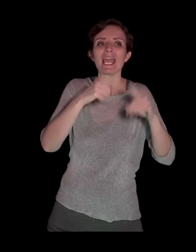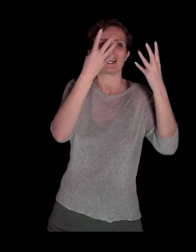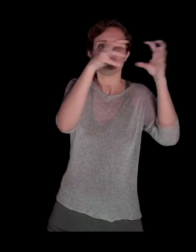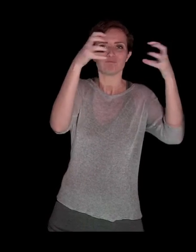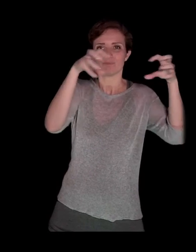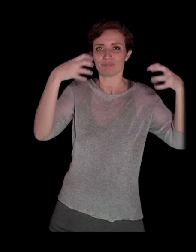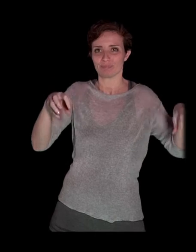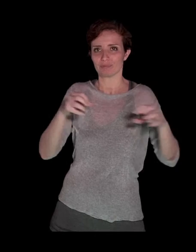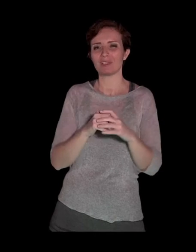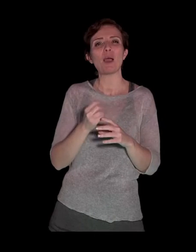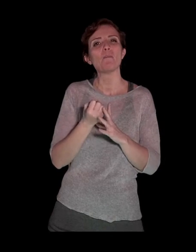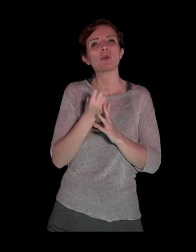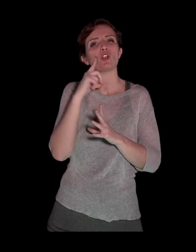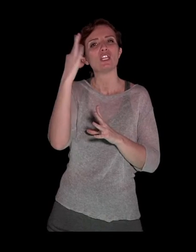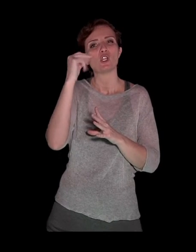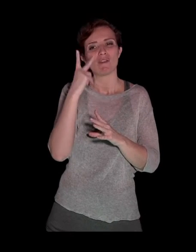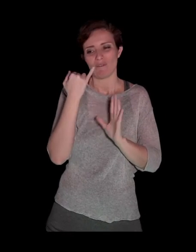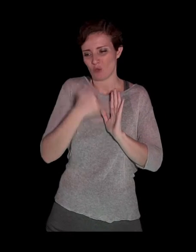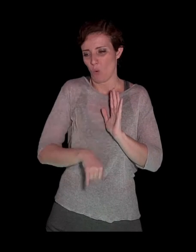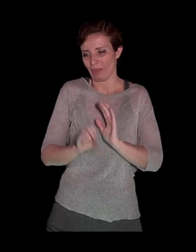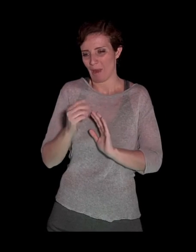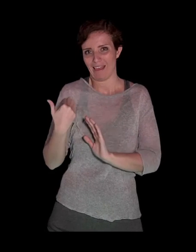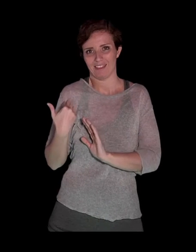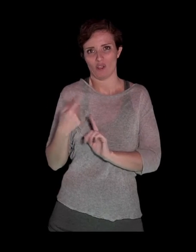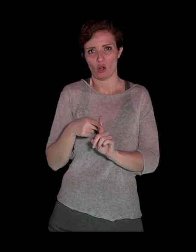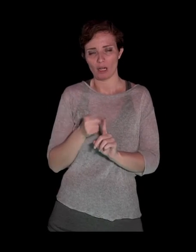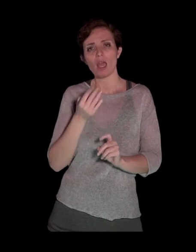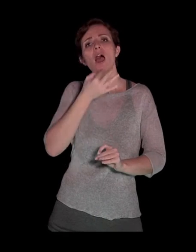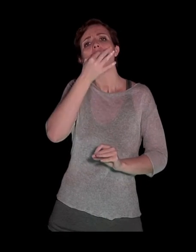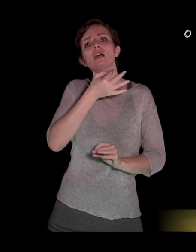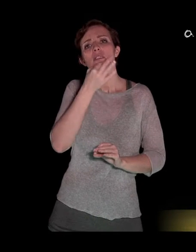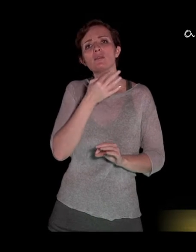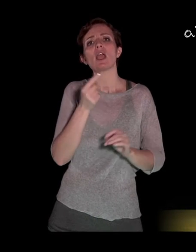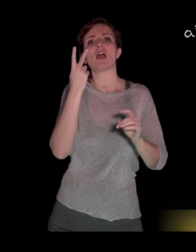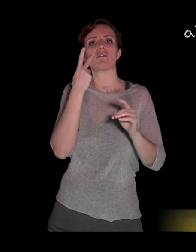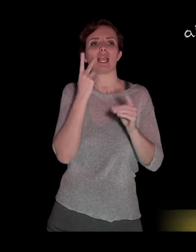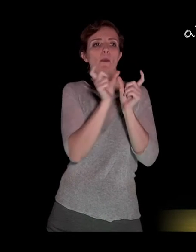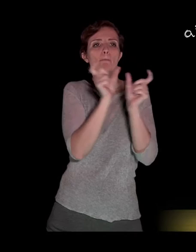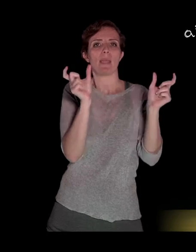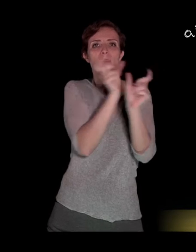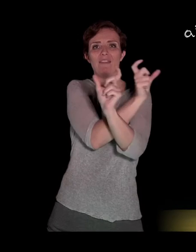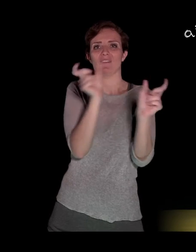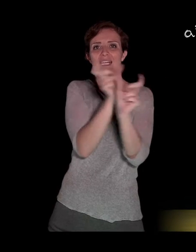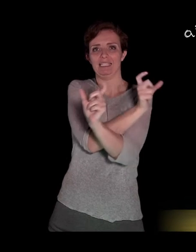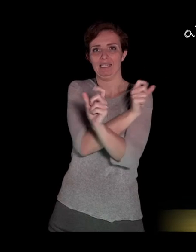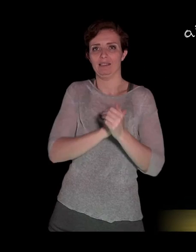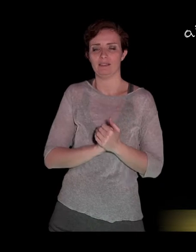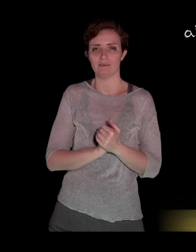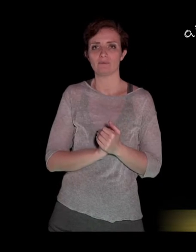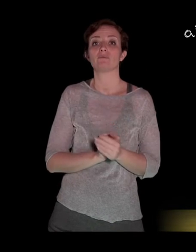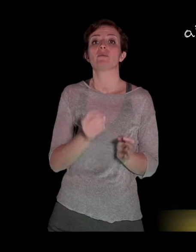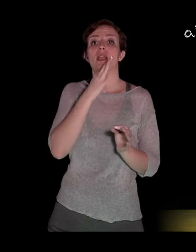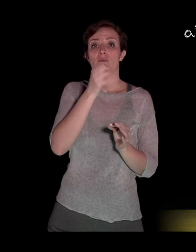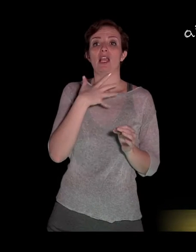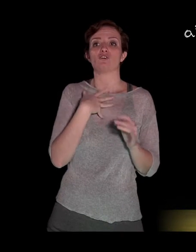abbiamo visti nella scorsa lezione qui li vediamo come dire a membri invertiti In particolare abbiamo la differenza di